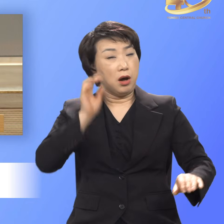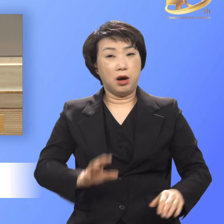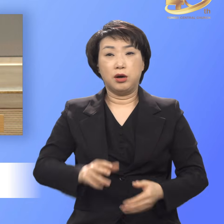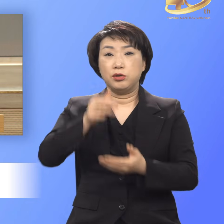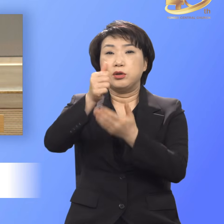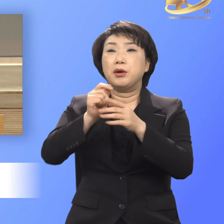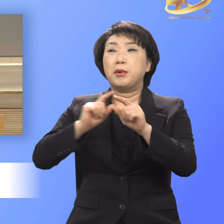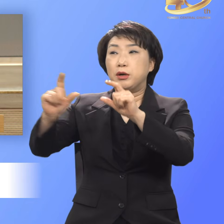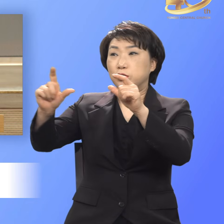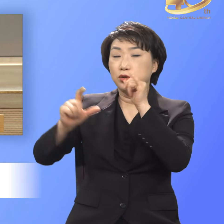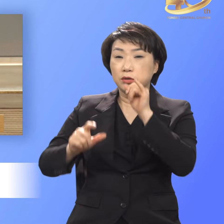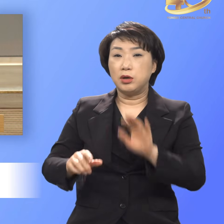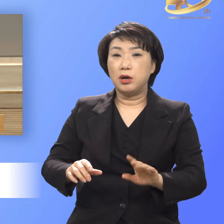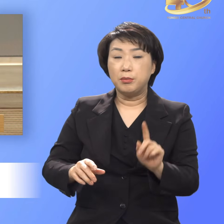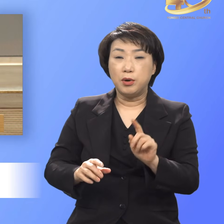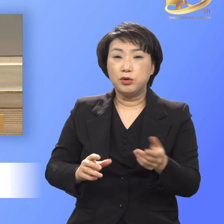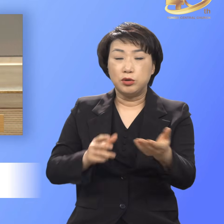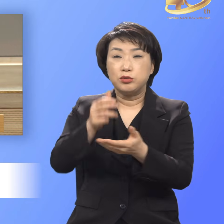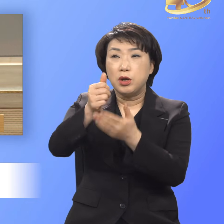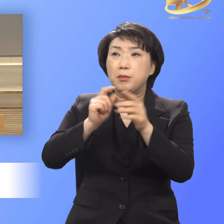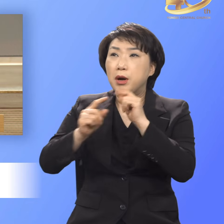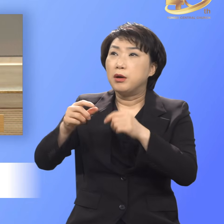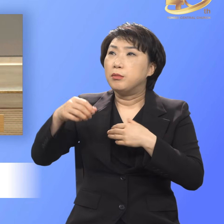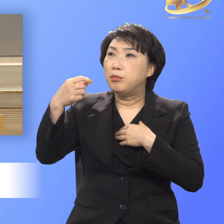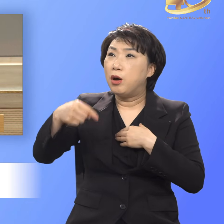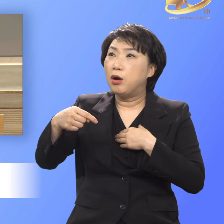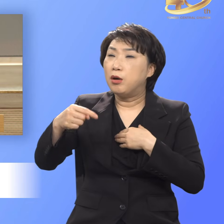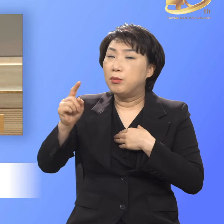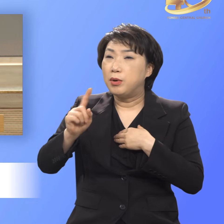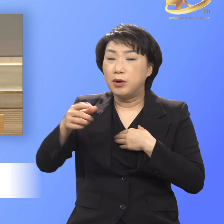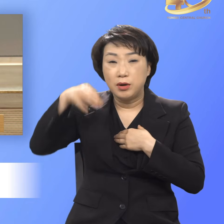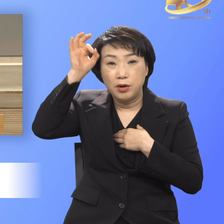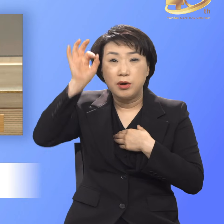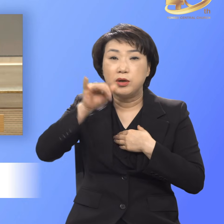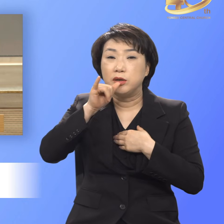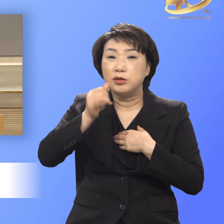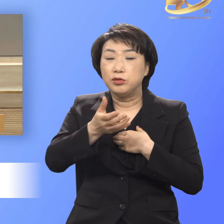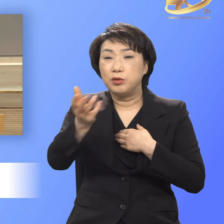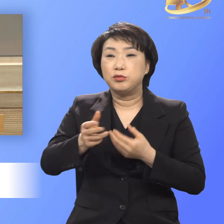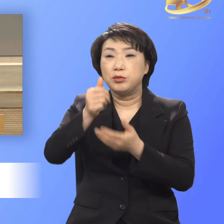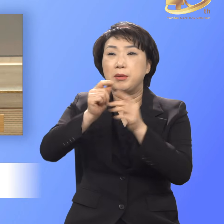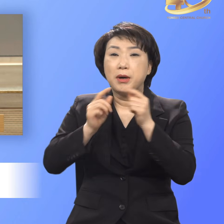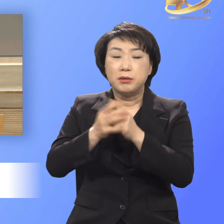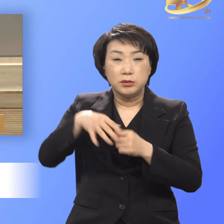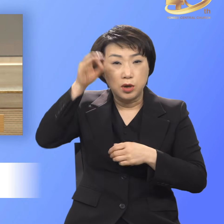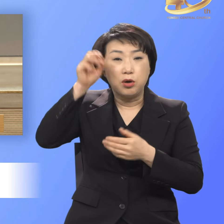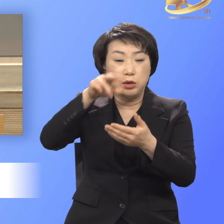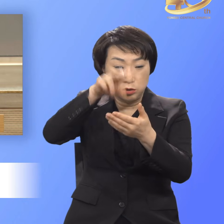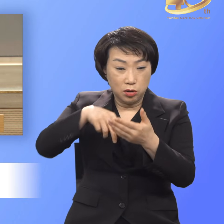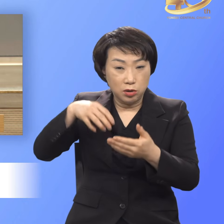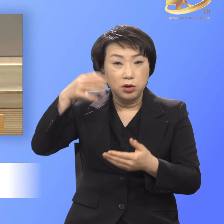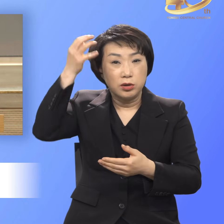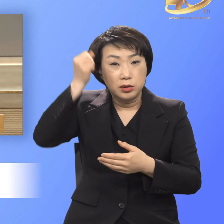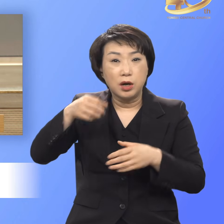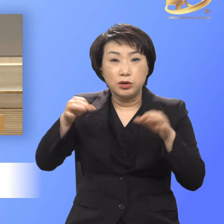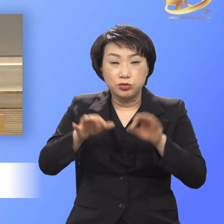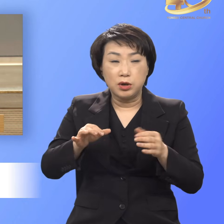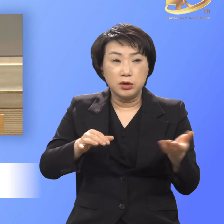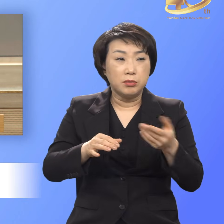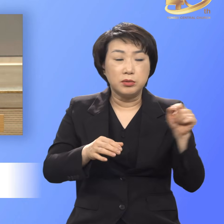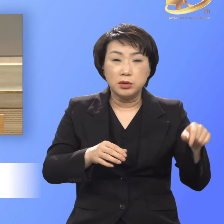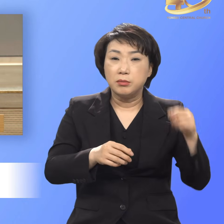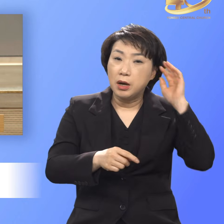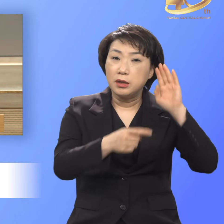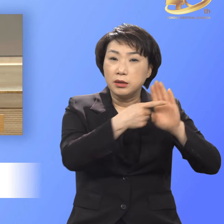주님은 뭐라고 말씀하신다. 그럼 주님 말씀이 떠오르고 읽고 기억나는 순간에 반문하는 생각은